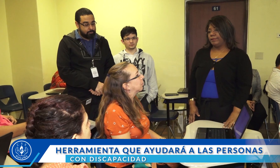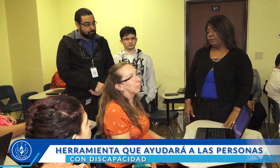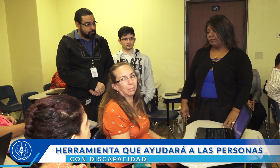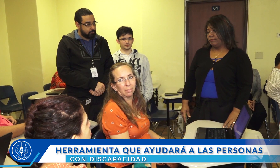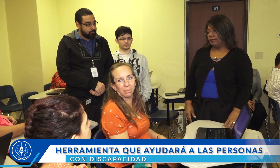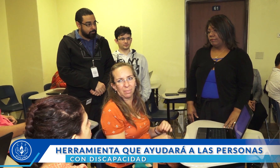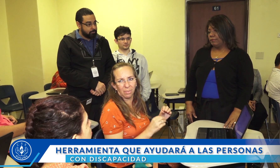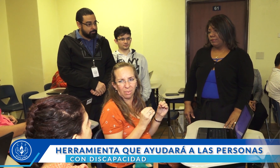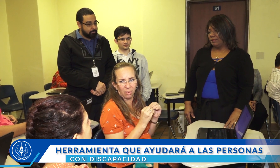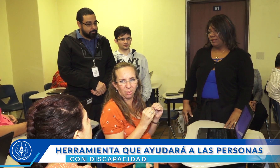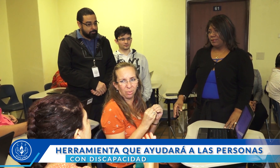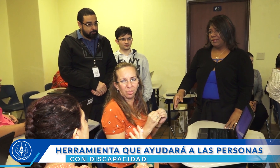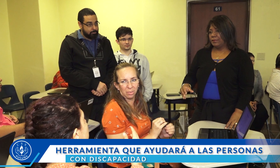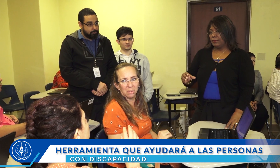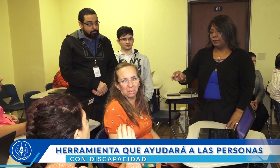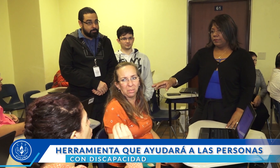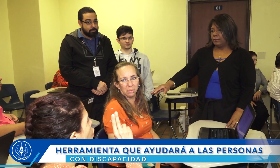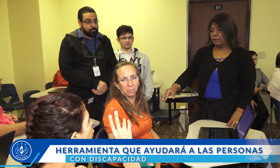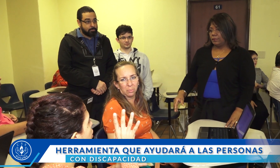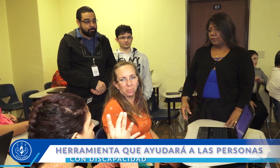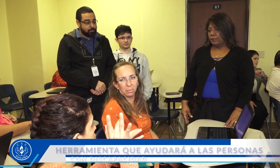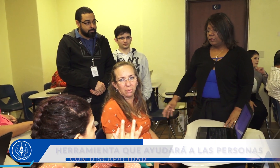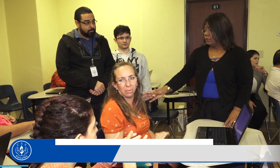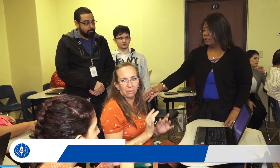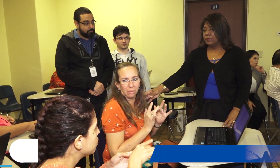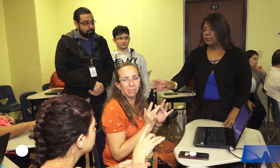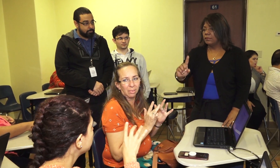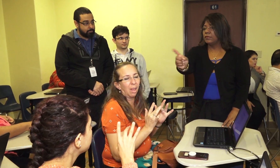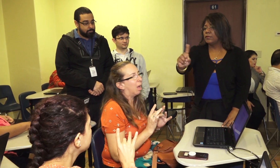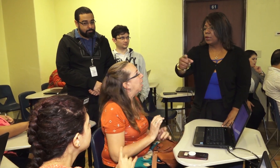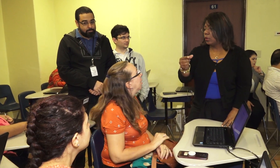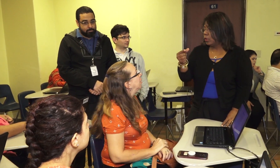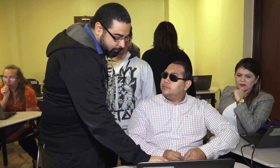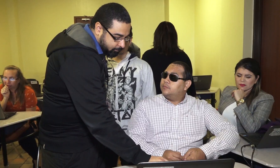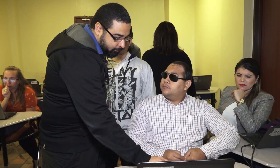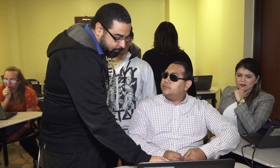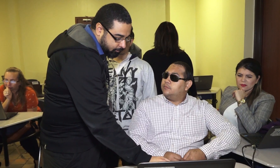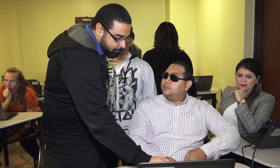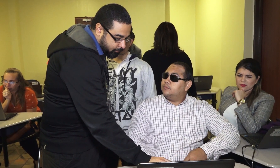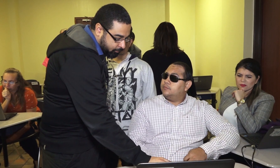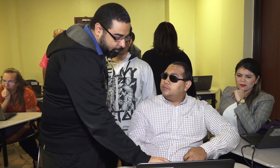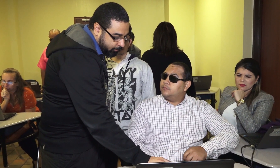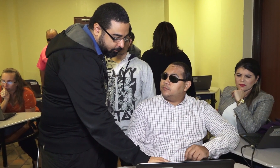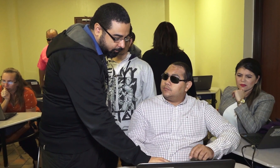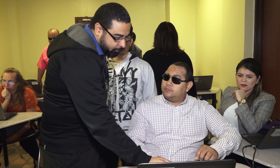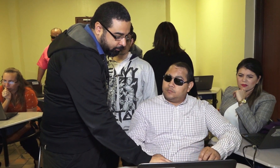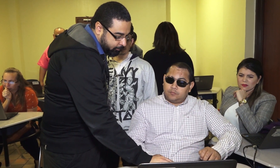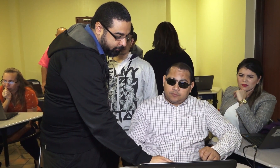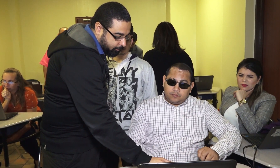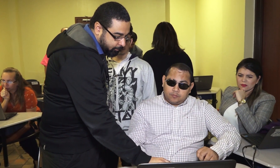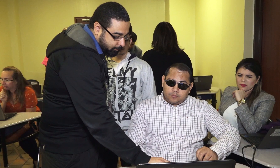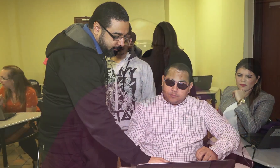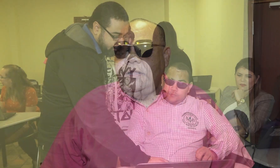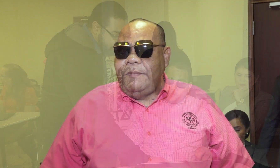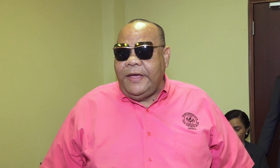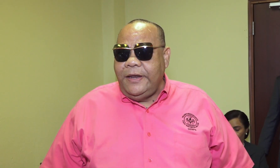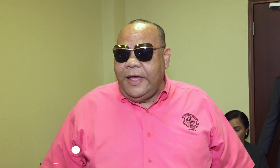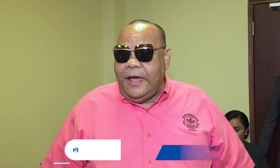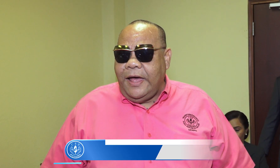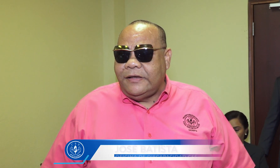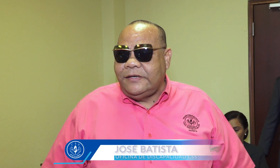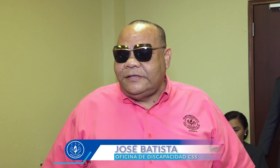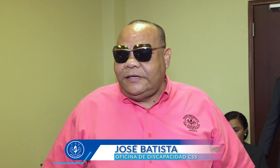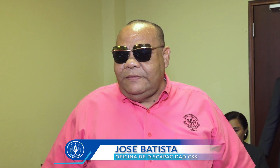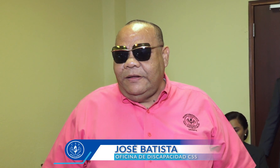institución. Esta es una herramienta tecnológica que acerca a la institución con las personas con discapacidad. La